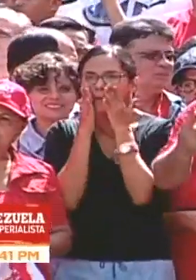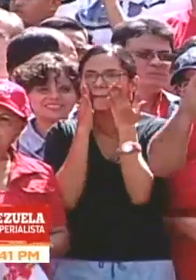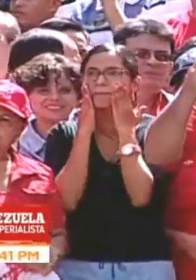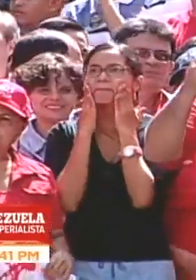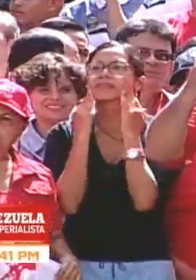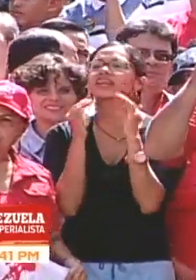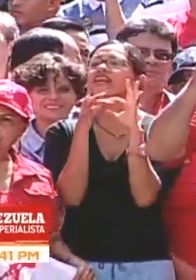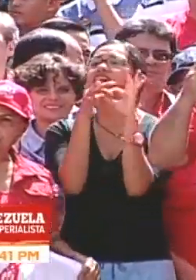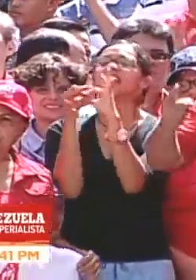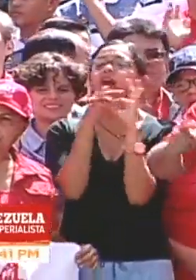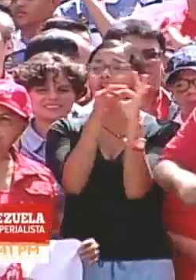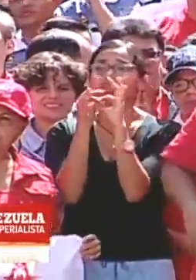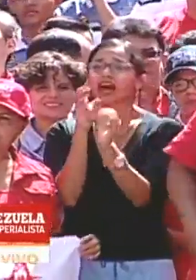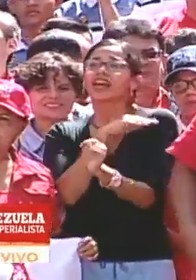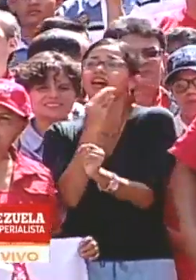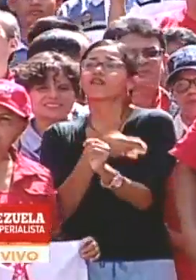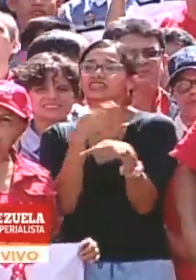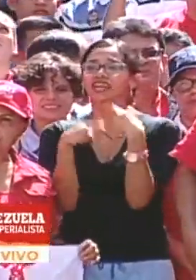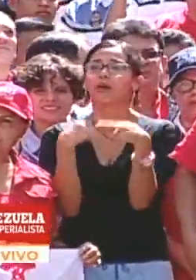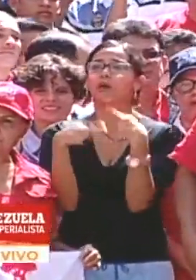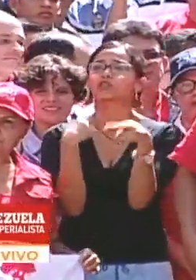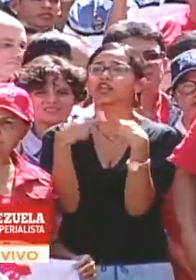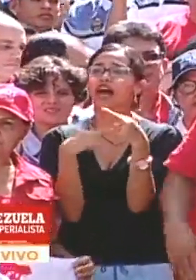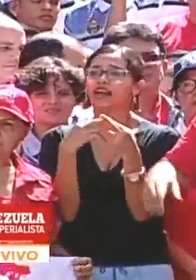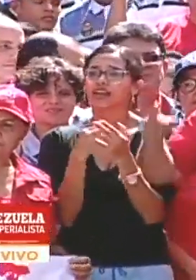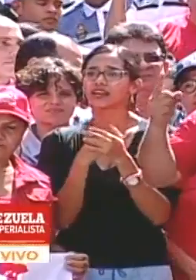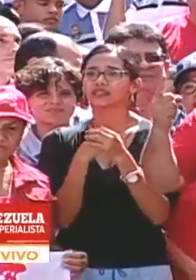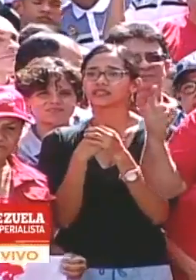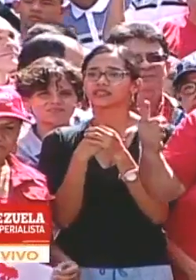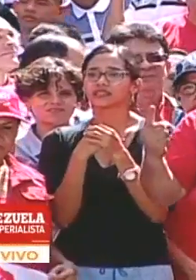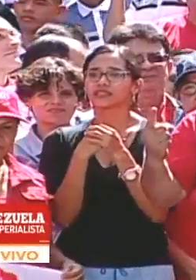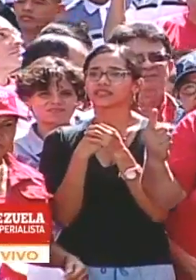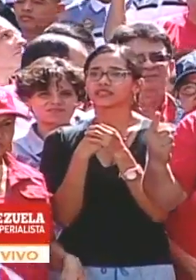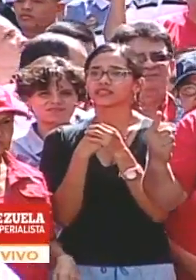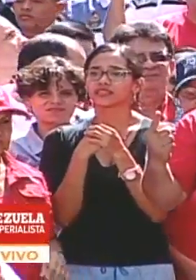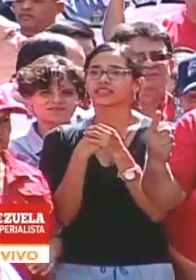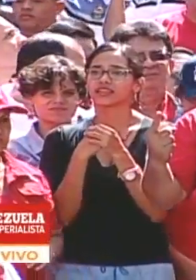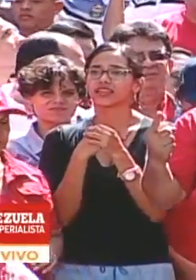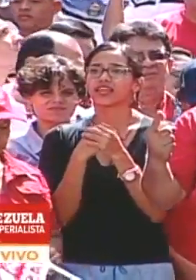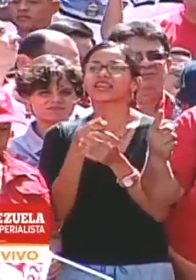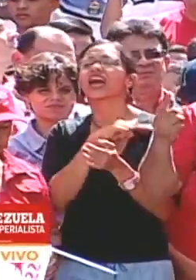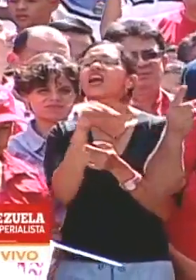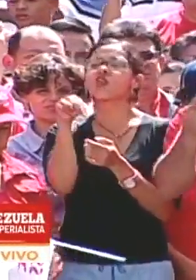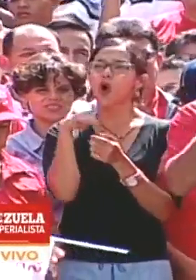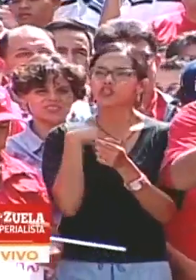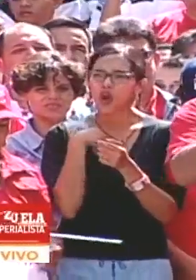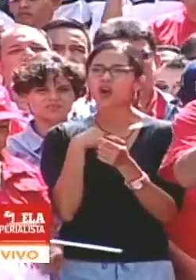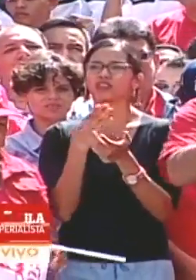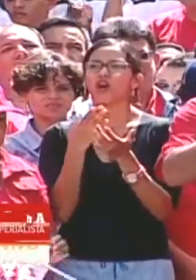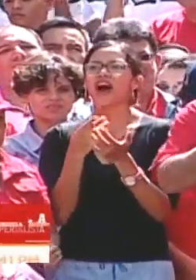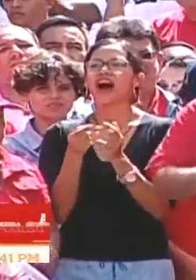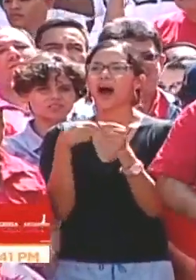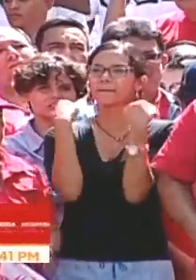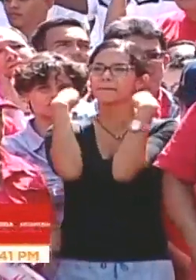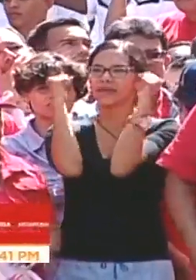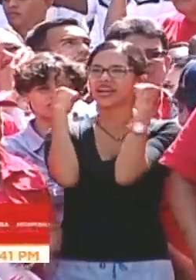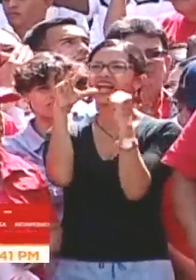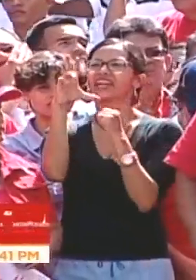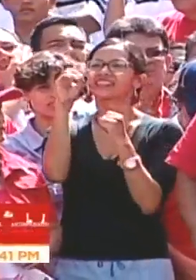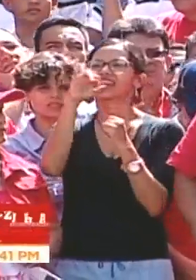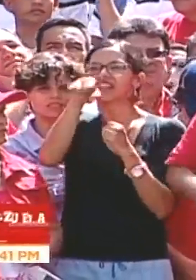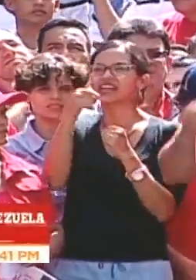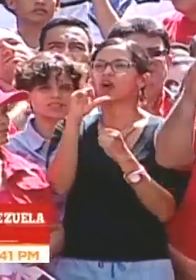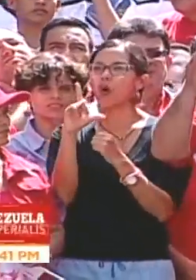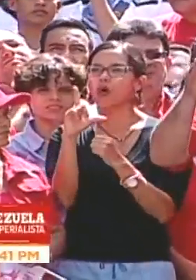La unidad de las fuerzas revolucionarias que vamos nosotros a poner en práctica ahora el 30 de